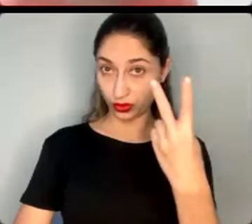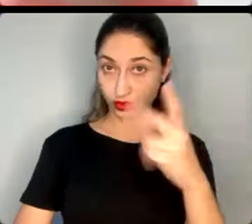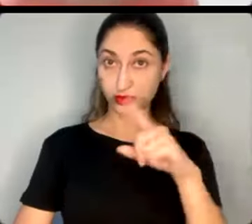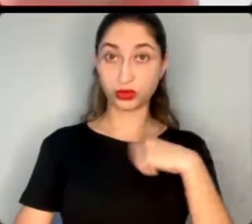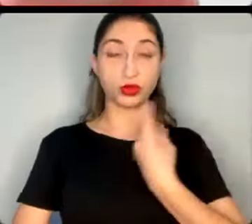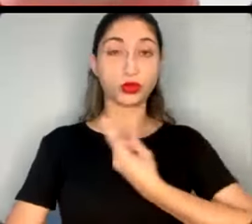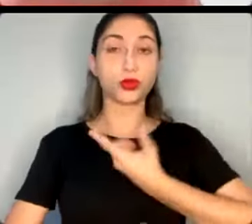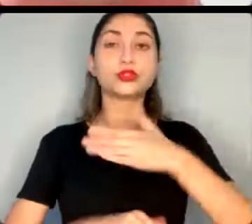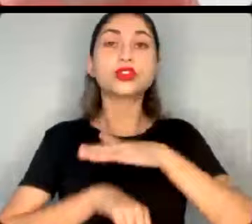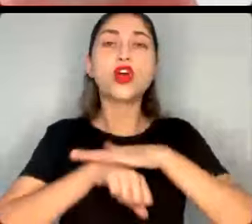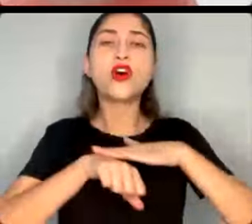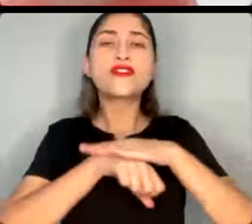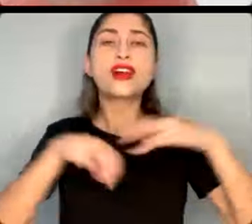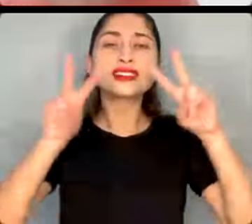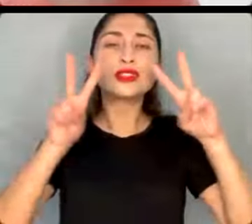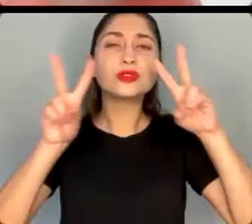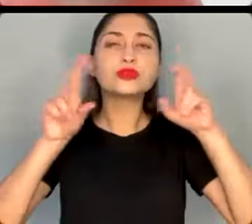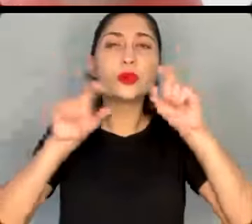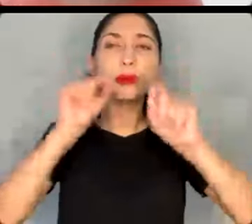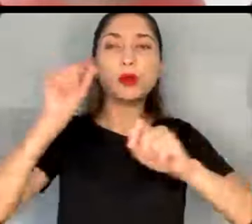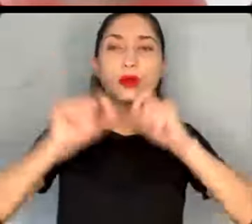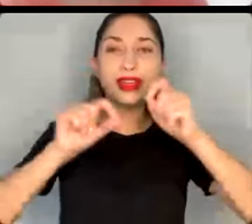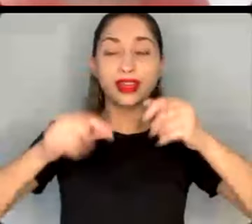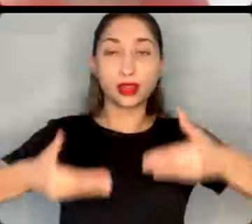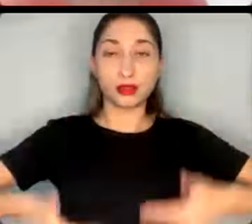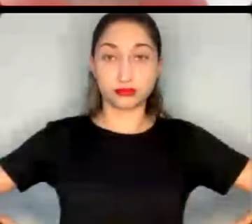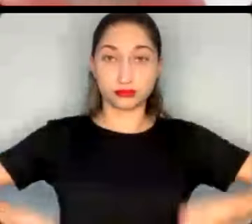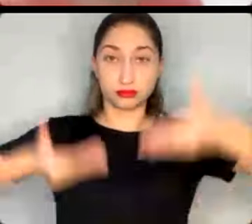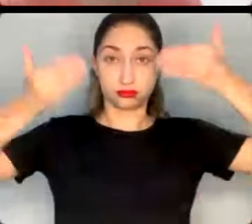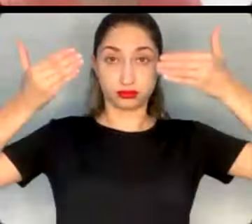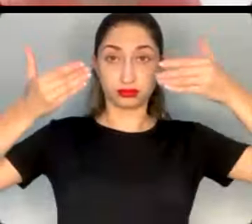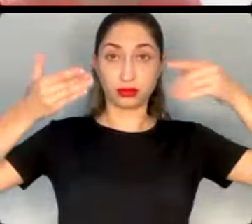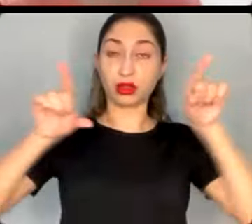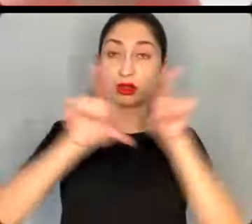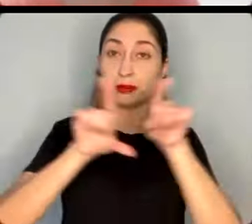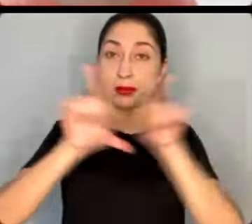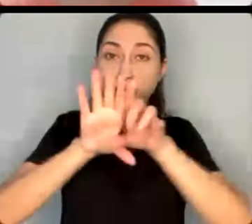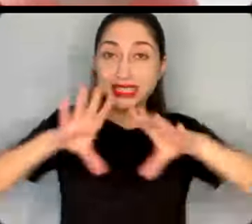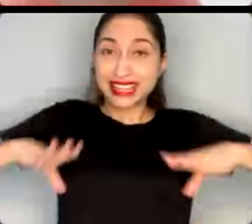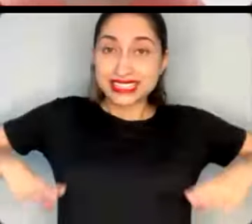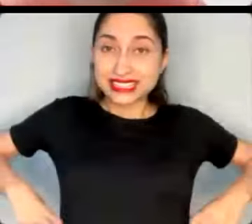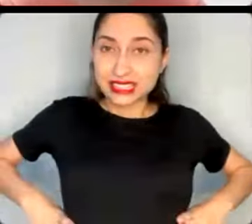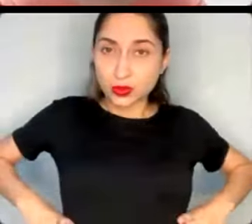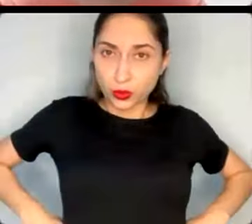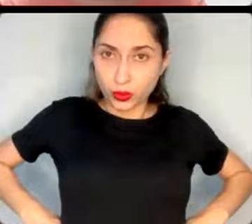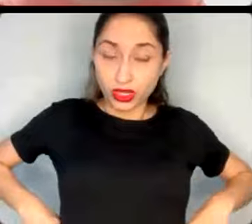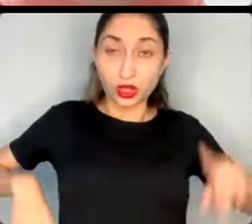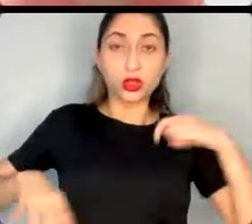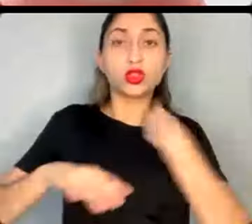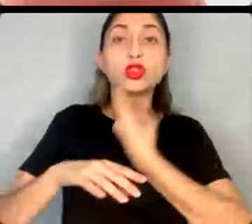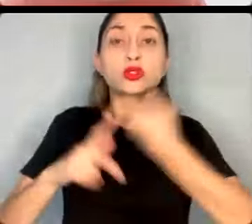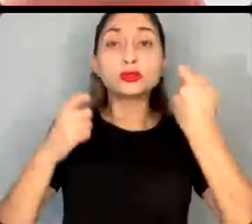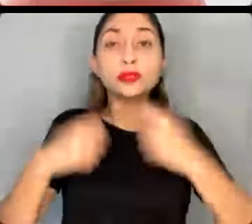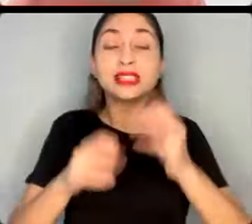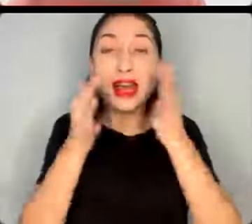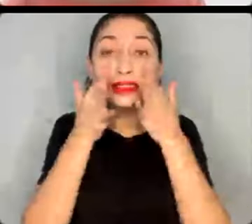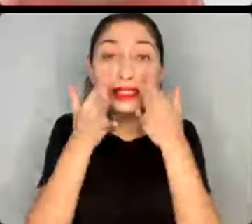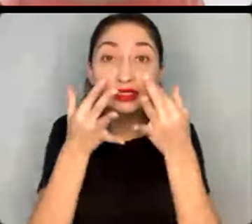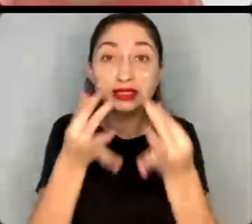escapular. Então, uma coisa interessante da gente perceber na coluna torácica